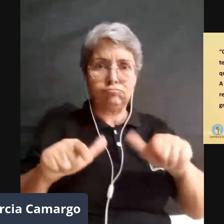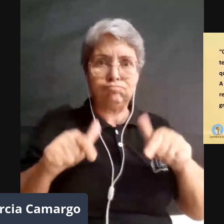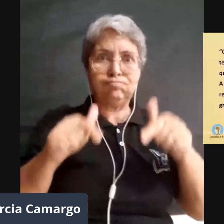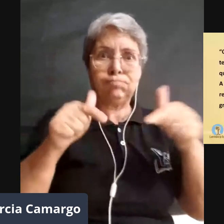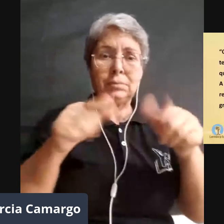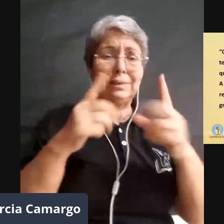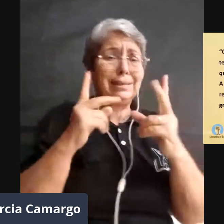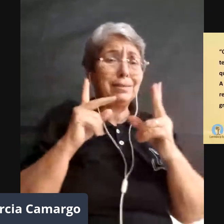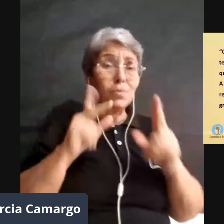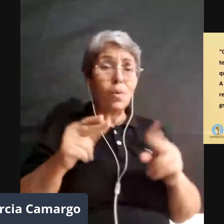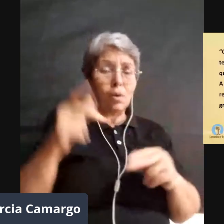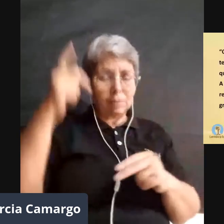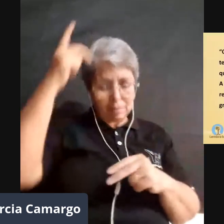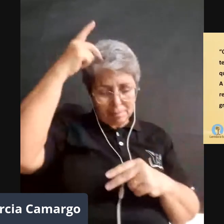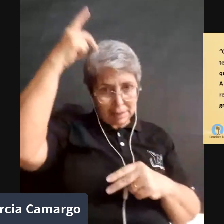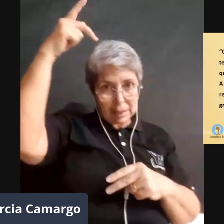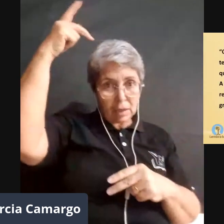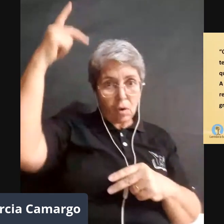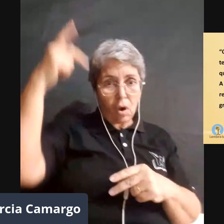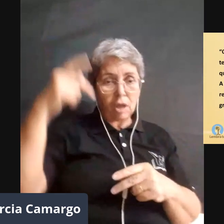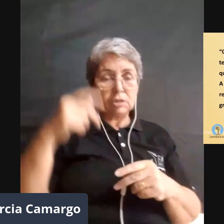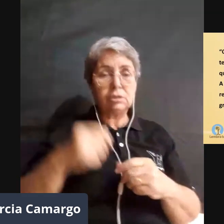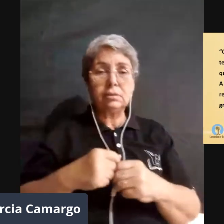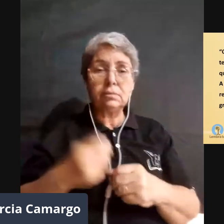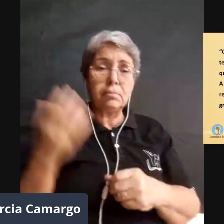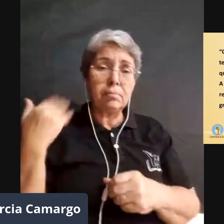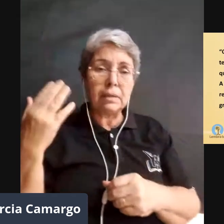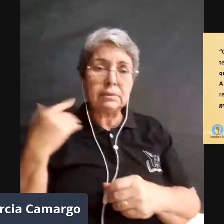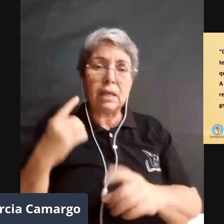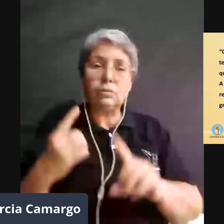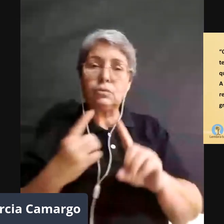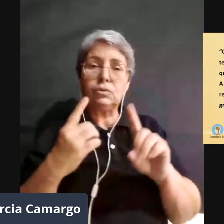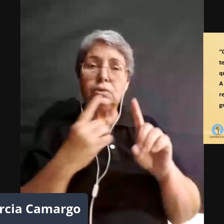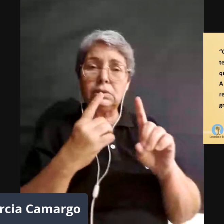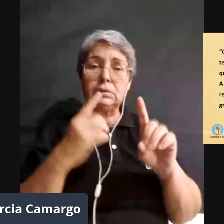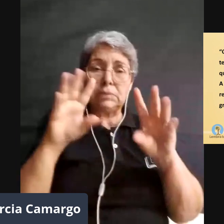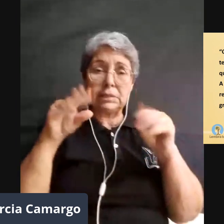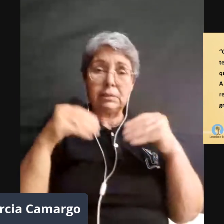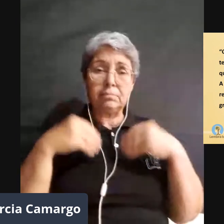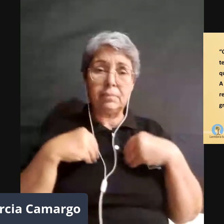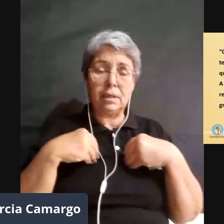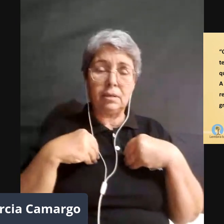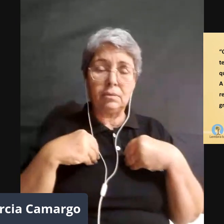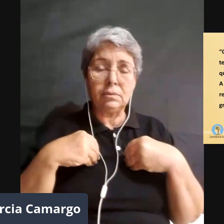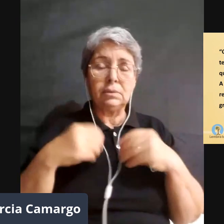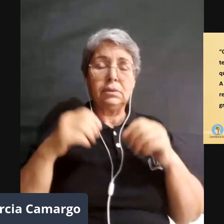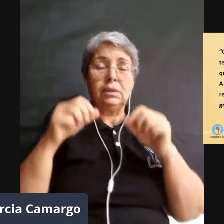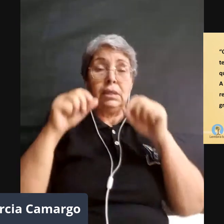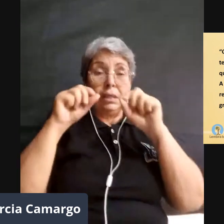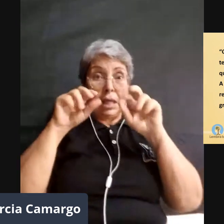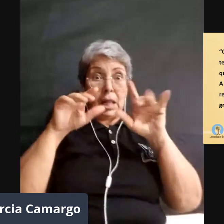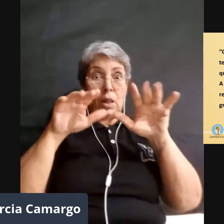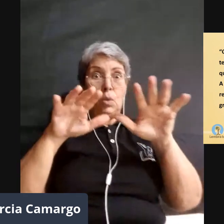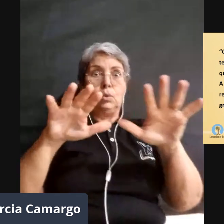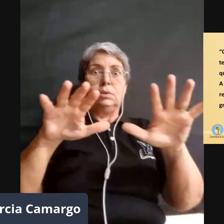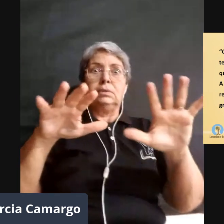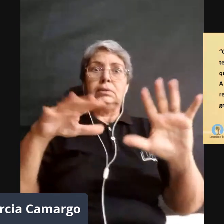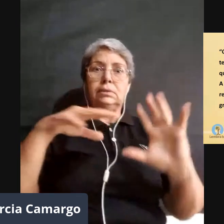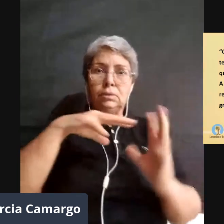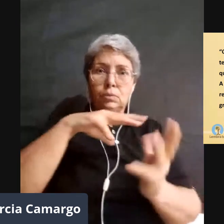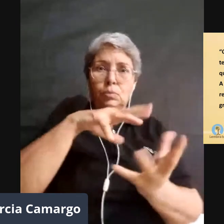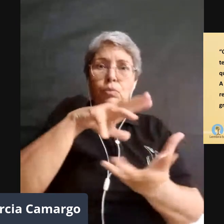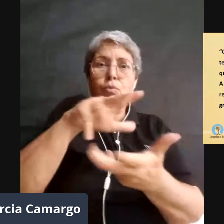de Pentecostes. A luz que deve iluminar toda a terra com a sua glória foi resistida, e